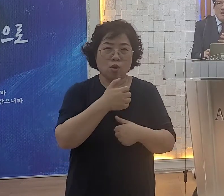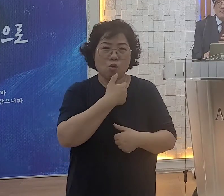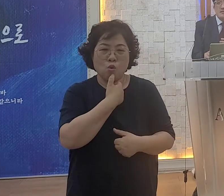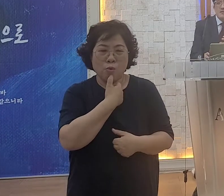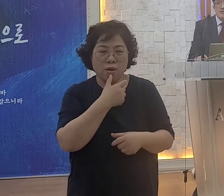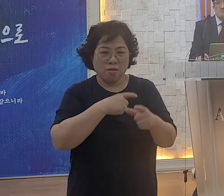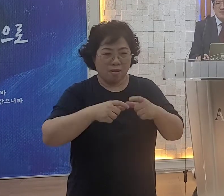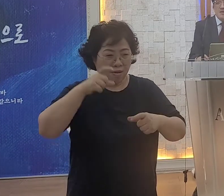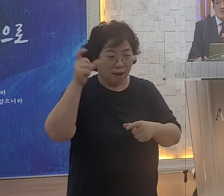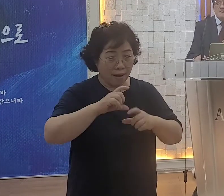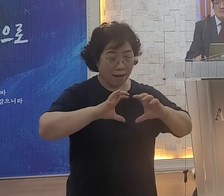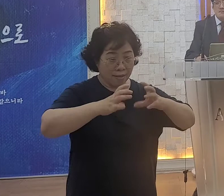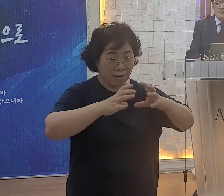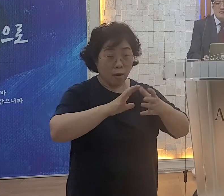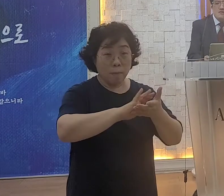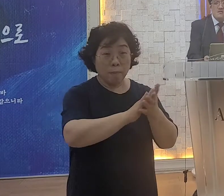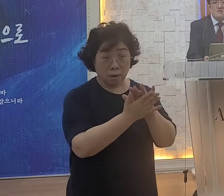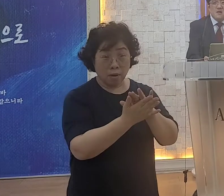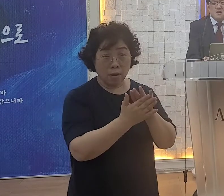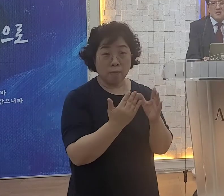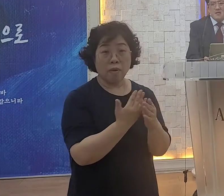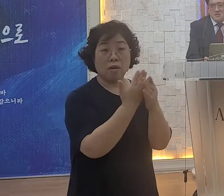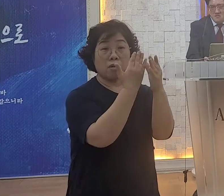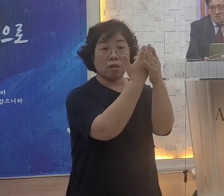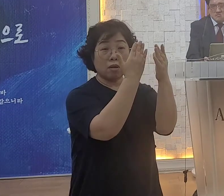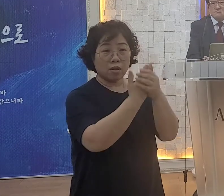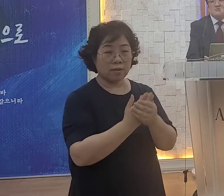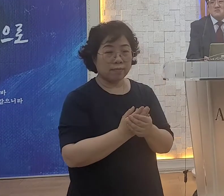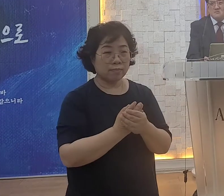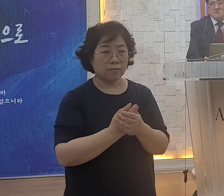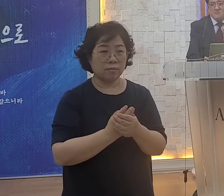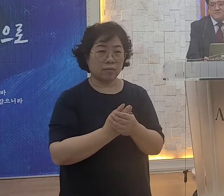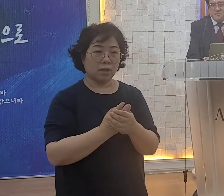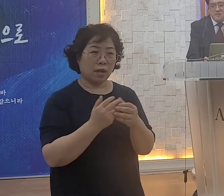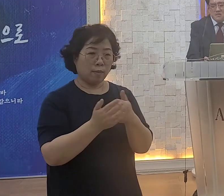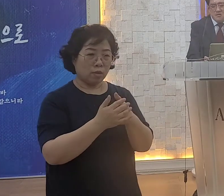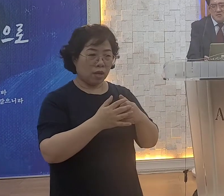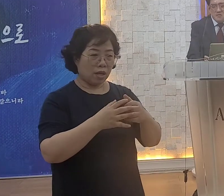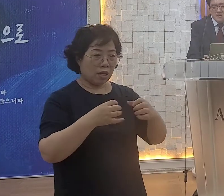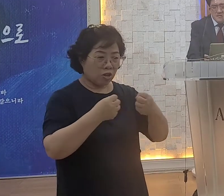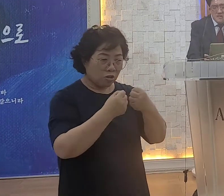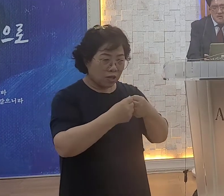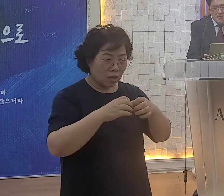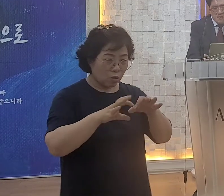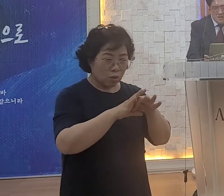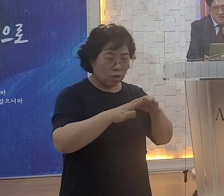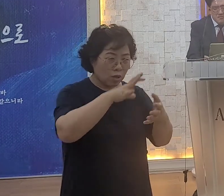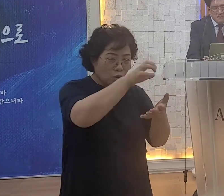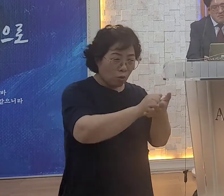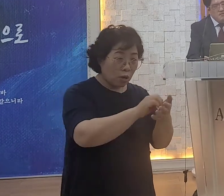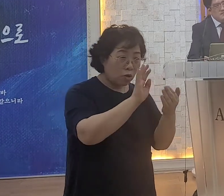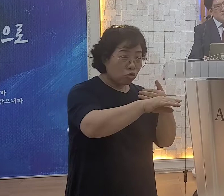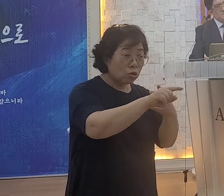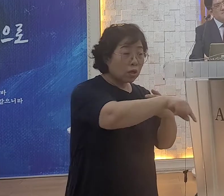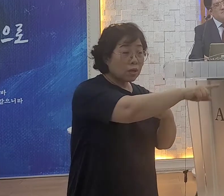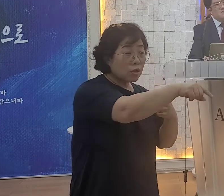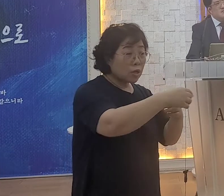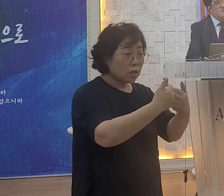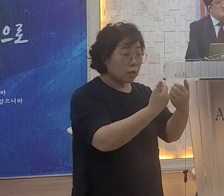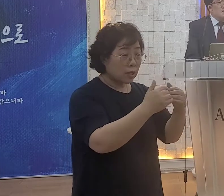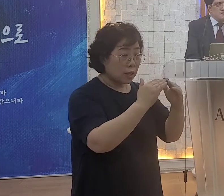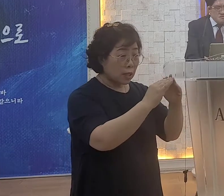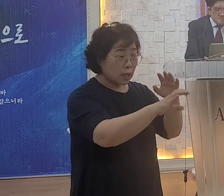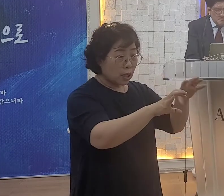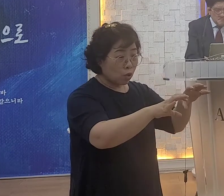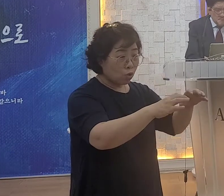더 강한 군대가 되고 힘 있는 나라가 되었습니다. 육체적으로. 그래서 그날부터 잡혀온